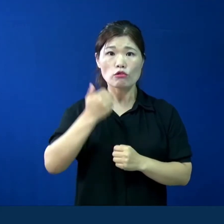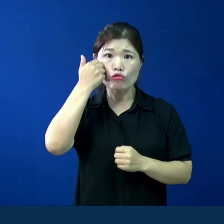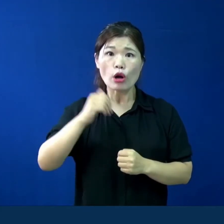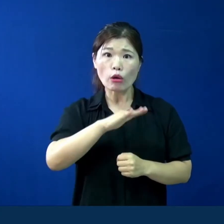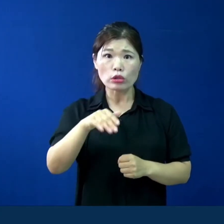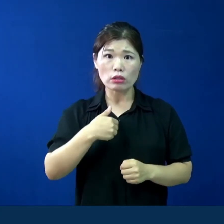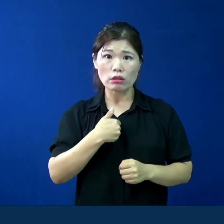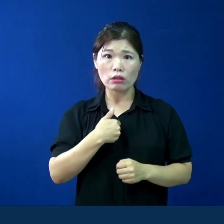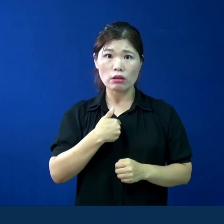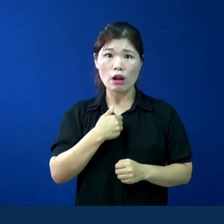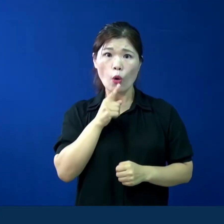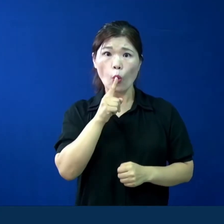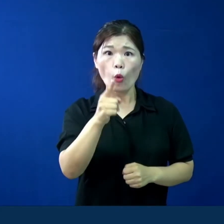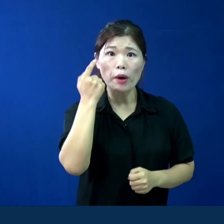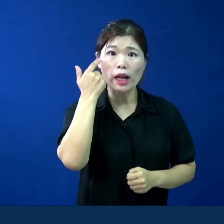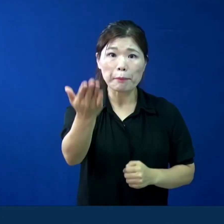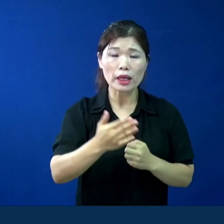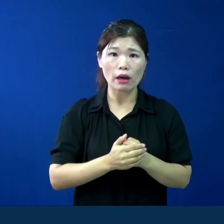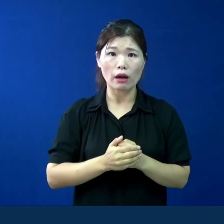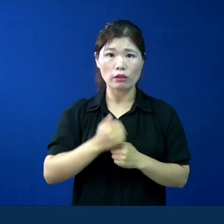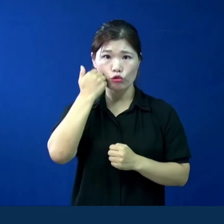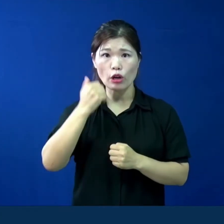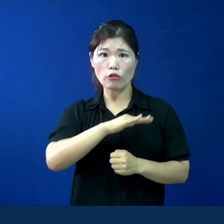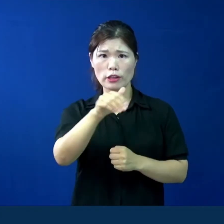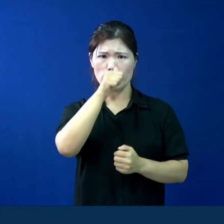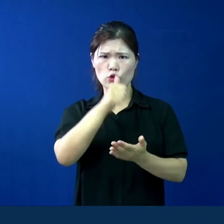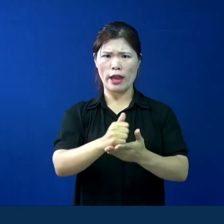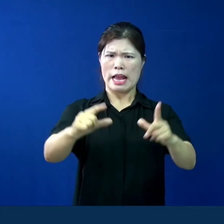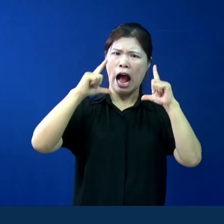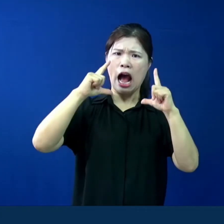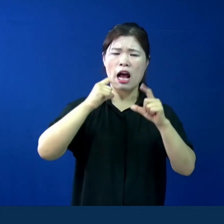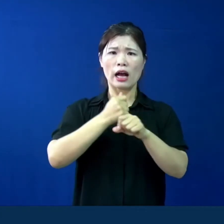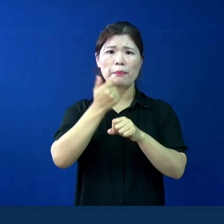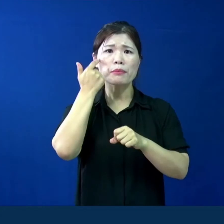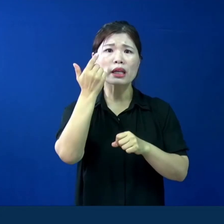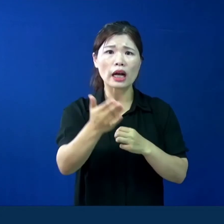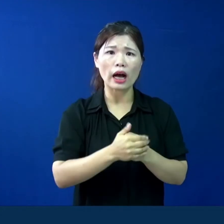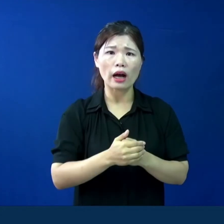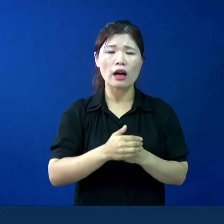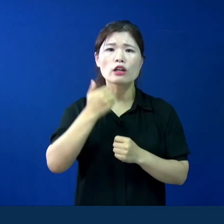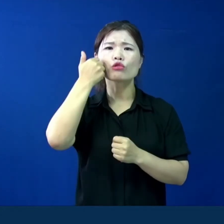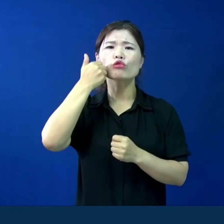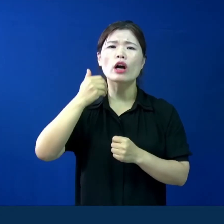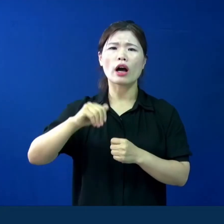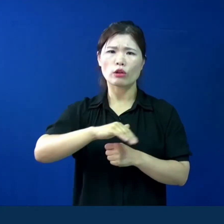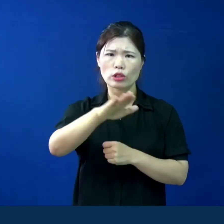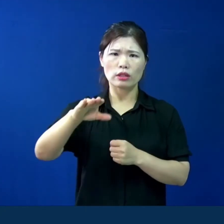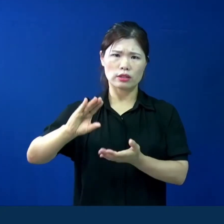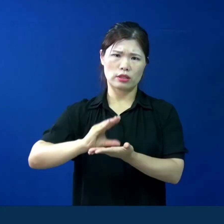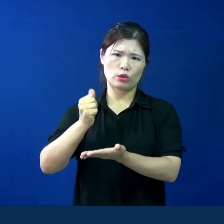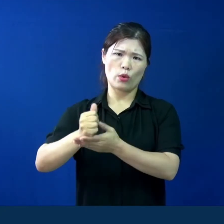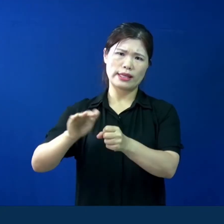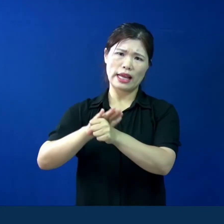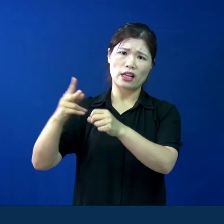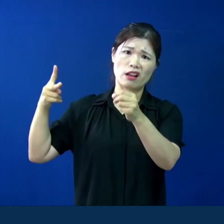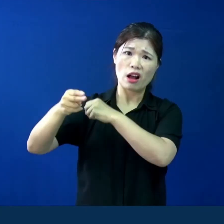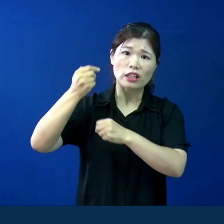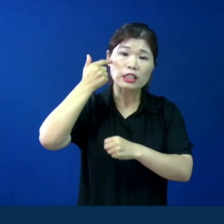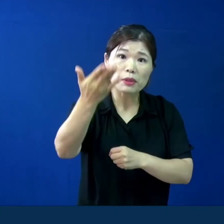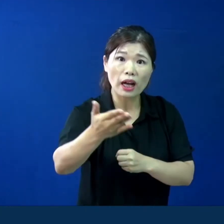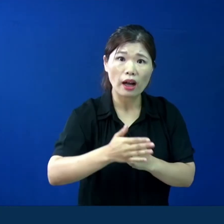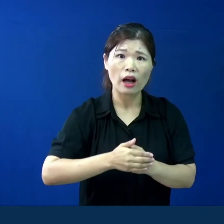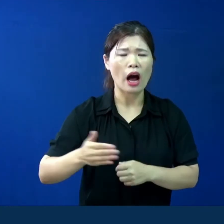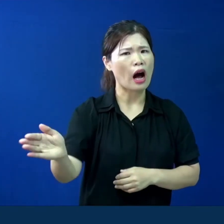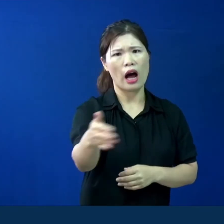고발하겠습니까? 누가 우리를 정죄합니까? 누가 우리를 그리스도의 사랑에서 끊어낼 수 있습니까? 아무도 없다는